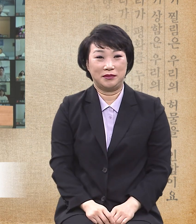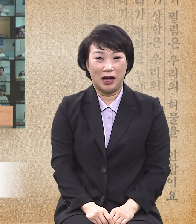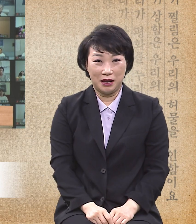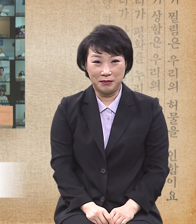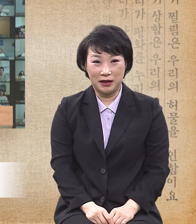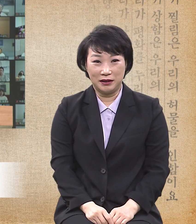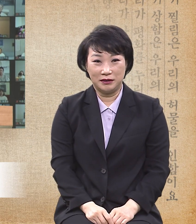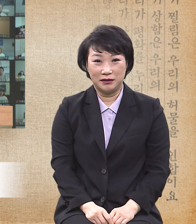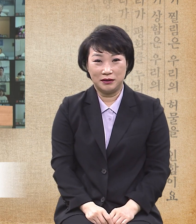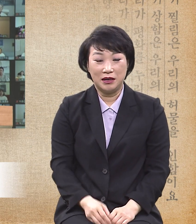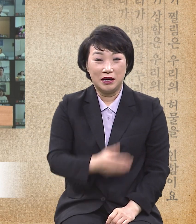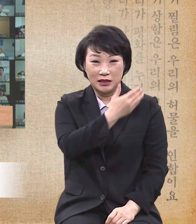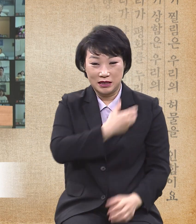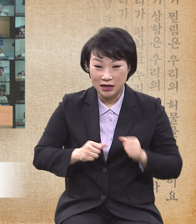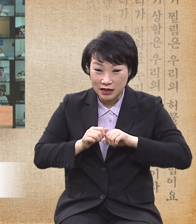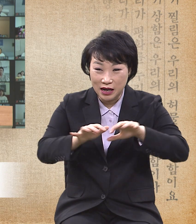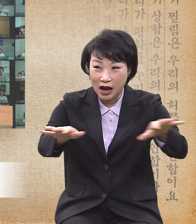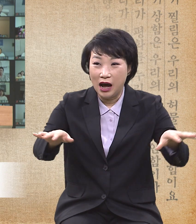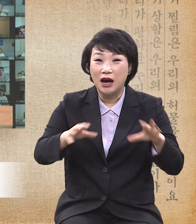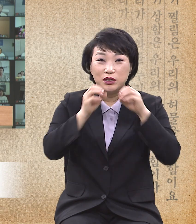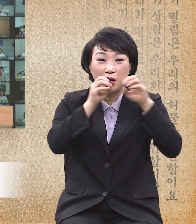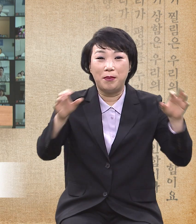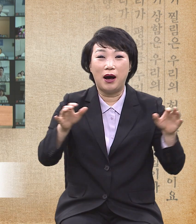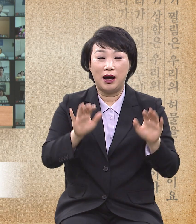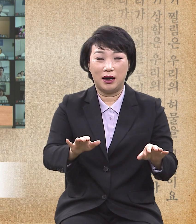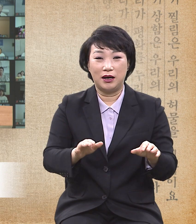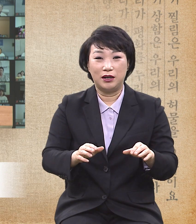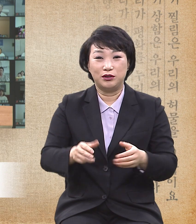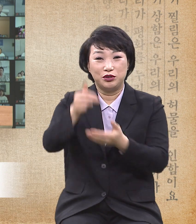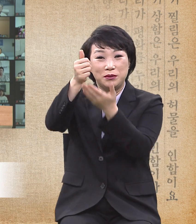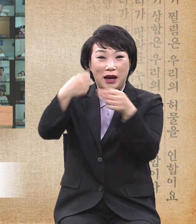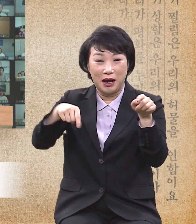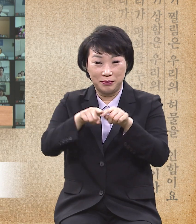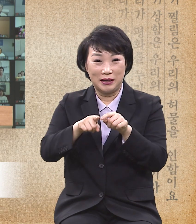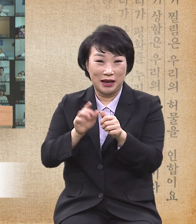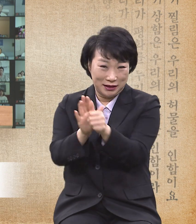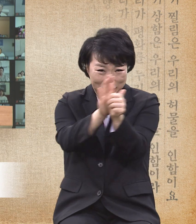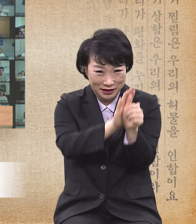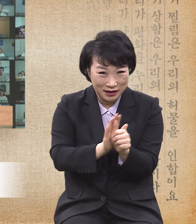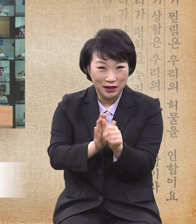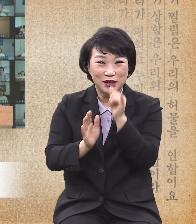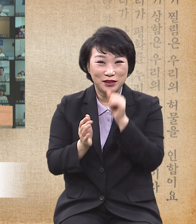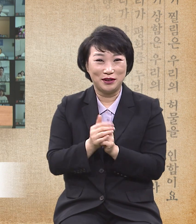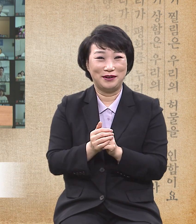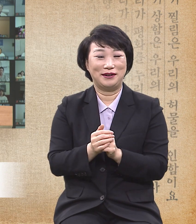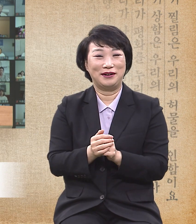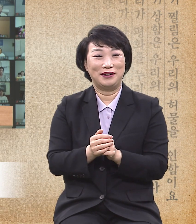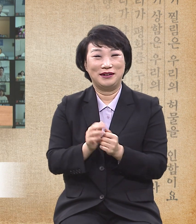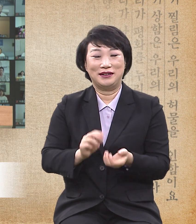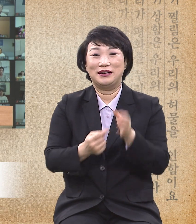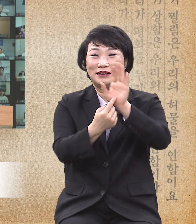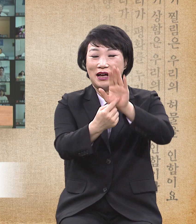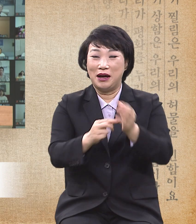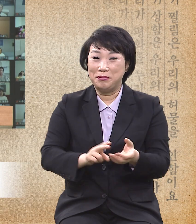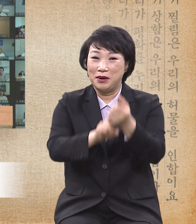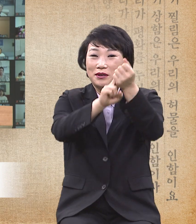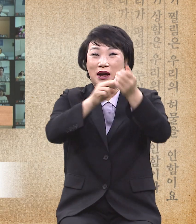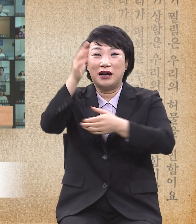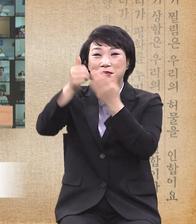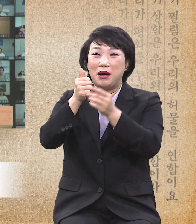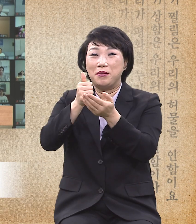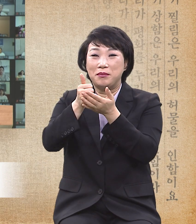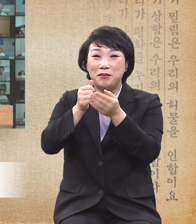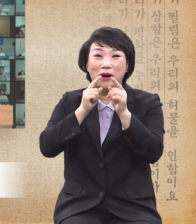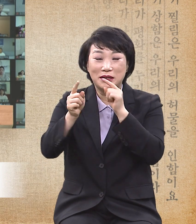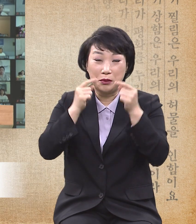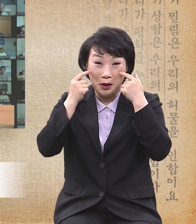앉으십니다. 제자들이 나가 두천팔세 주께서 함께하사 따르는 표적으로